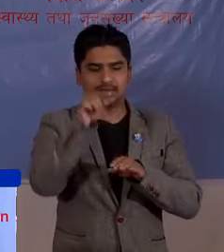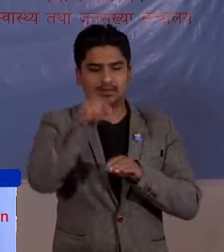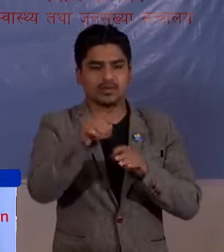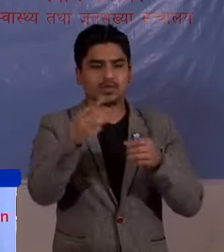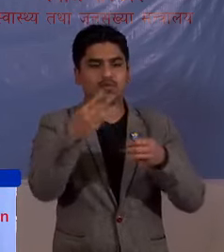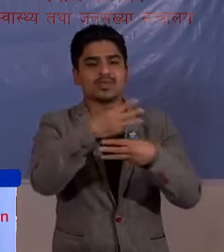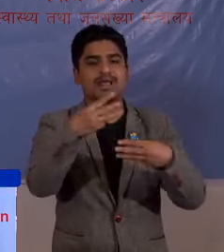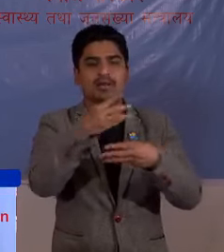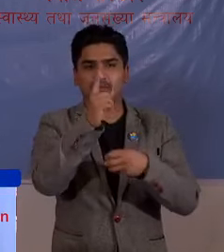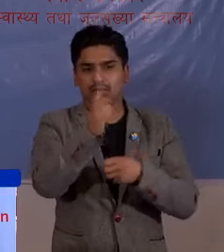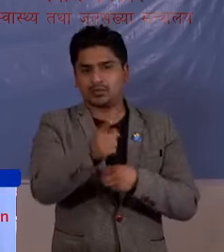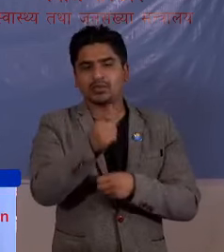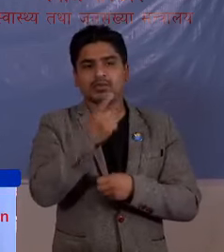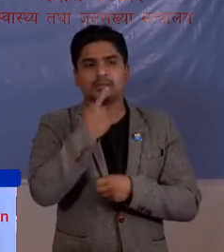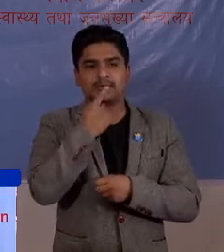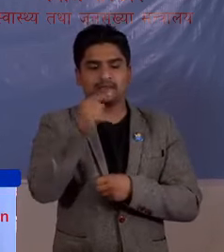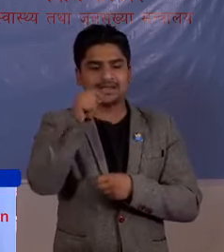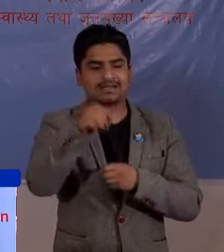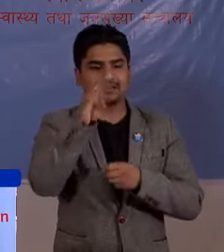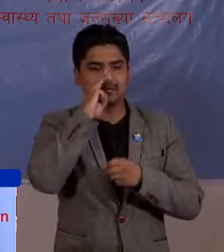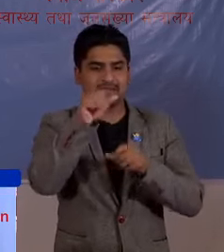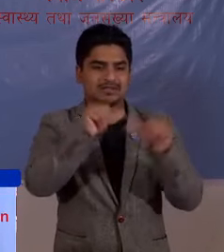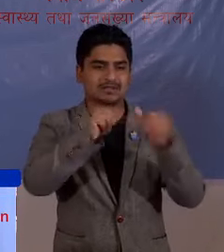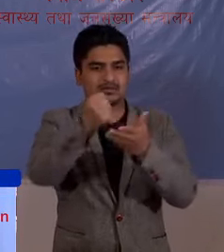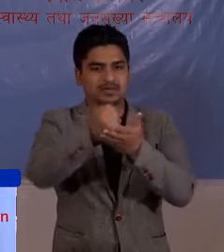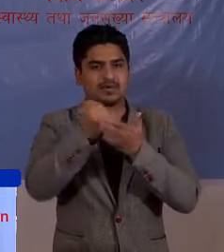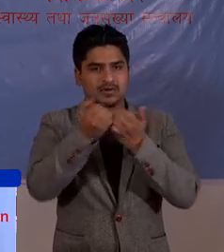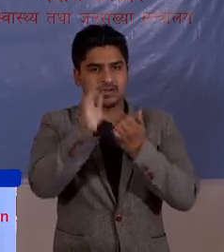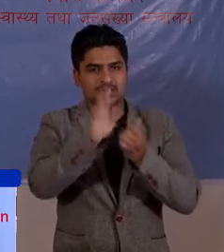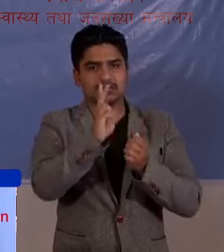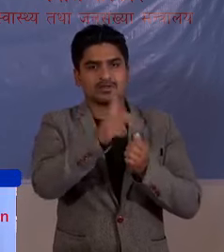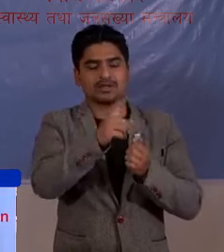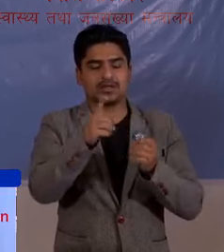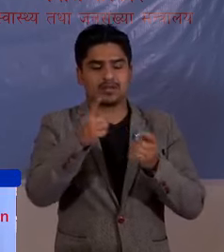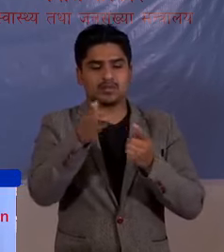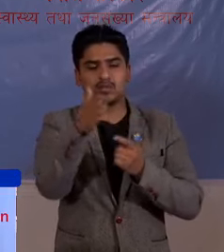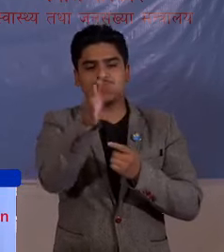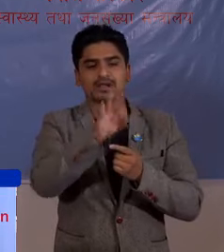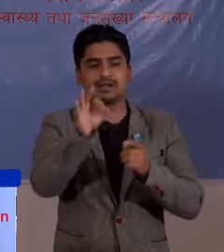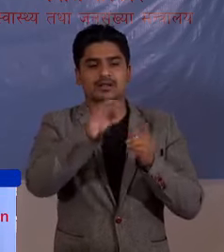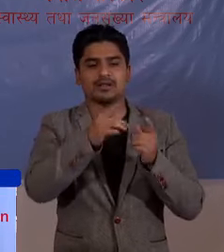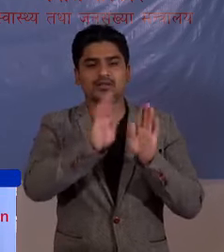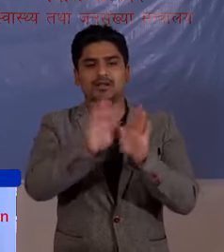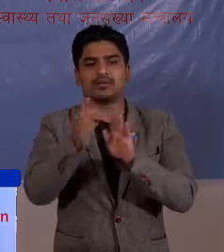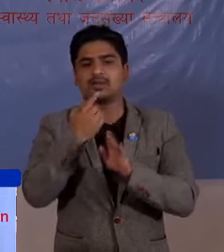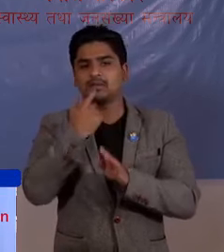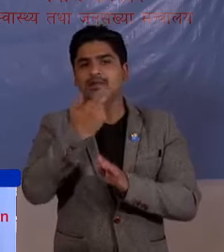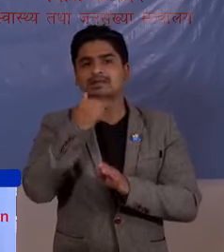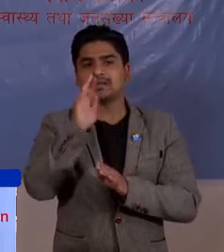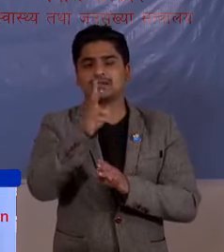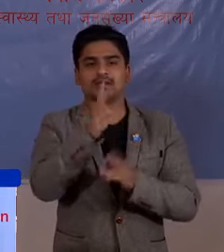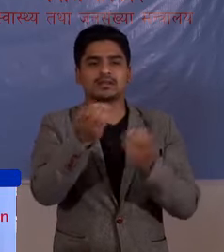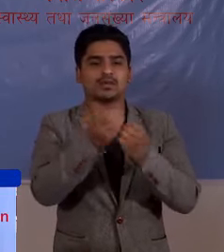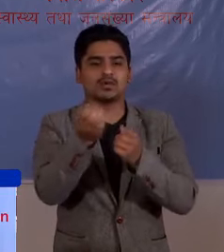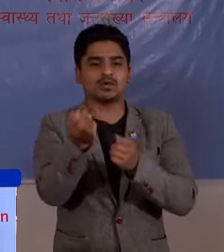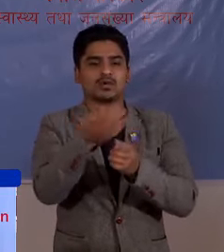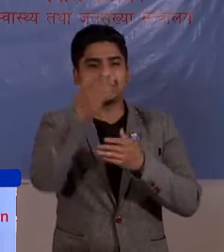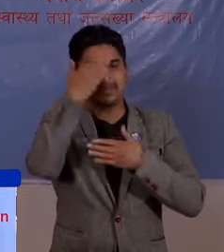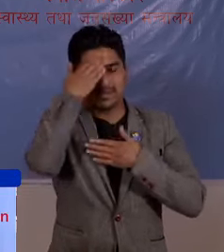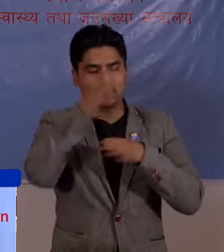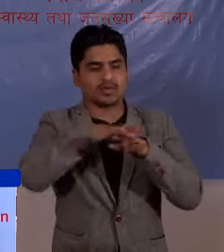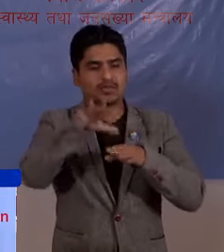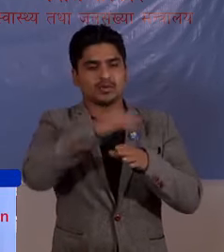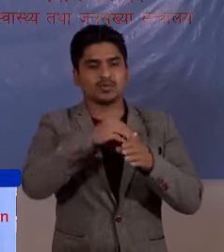एउटा उदाहरण हो भनेर यसमा जुन सहयोग गर्नुभएको छ त्यसको लागि पनि मन्त्रालय आभार प्रकट गर्न चाहन्छ। यसरी नै यो नयाँ रोगमा